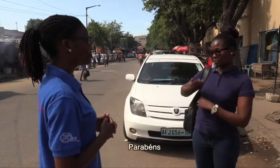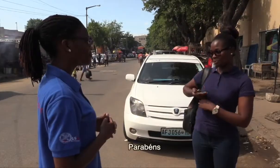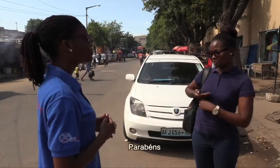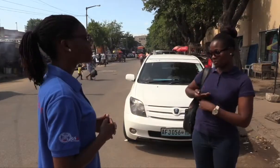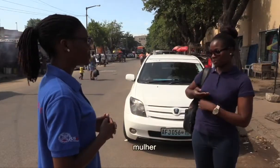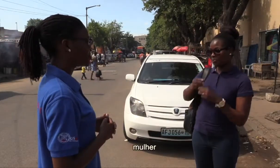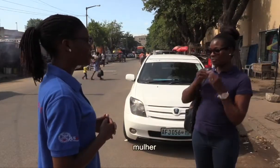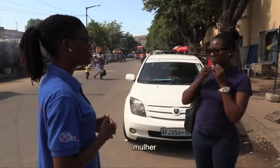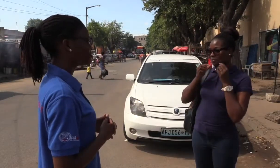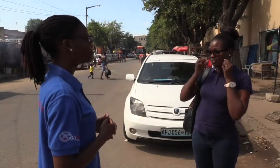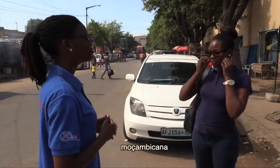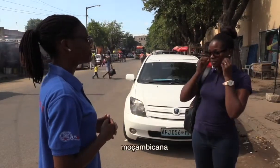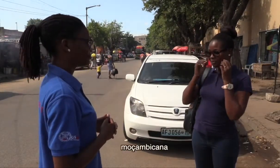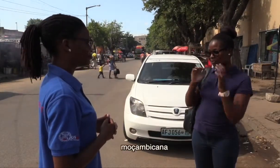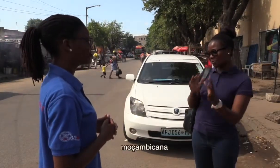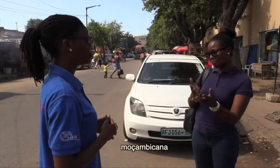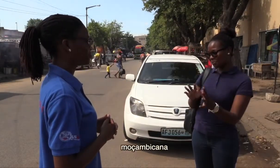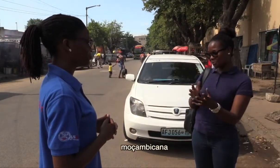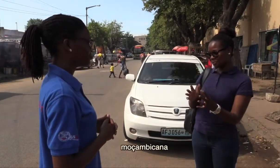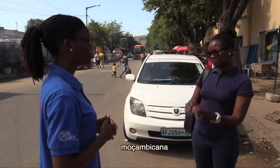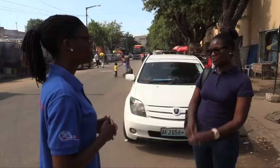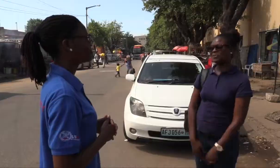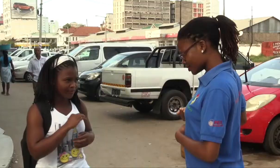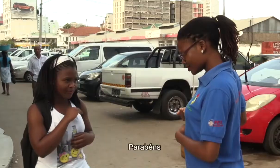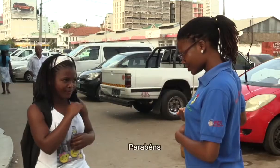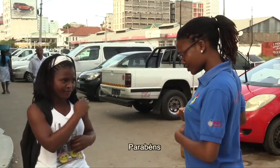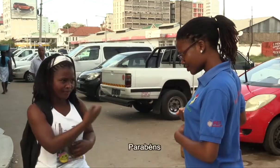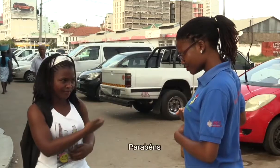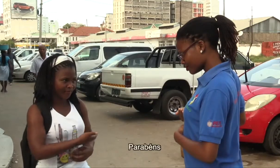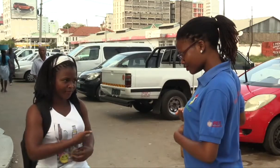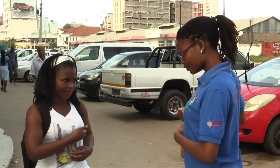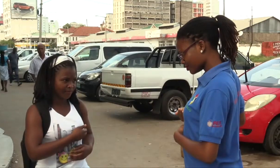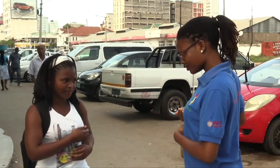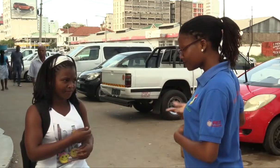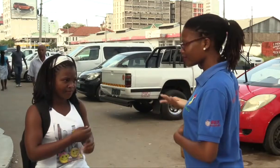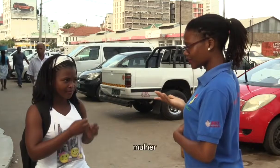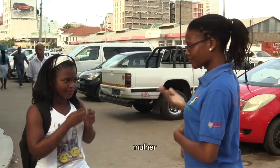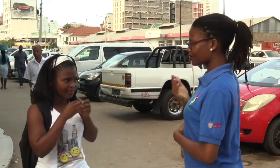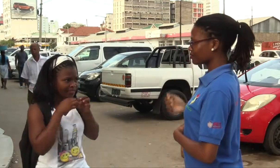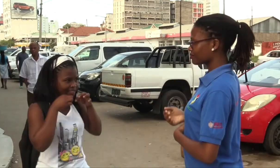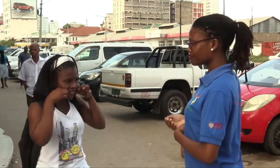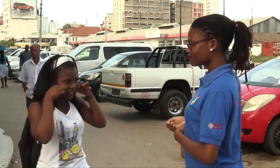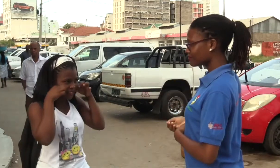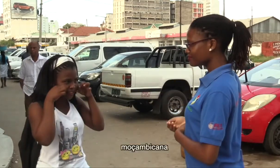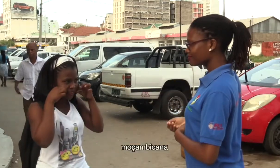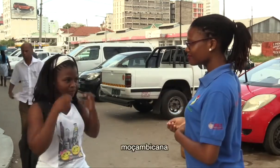Parabéns, mulher moçambicana. Parabéns, mulher